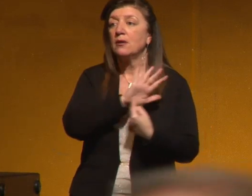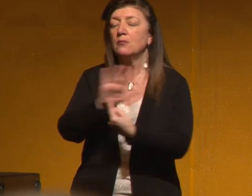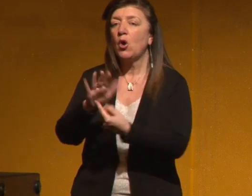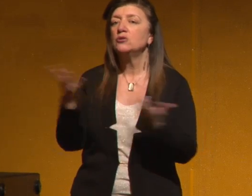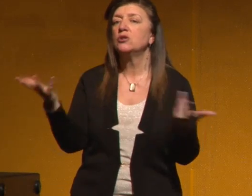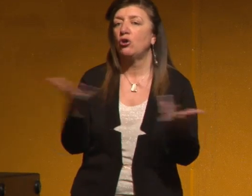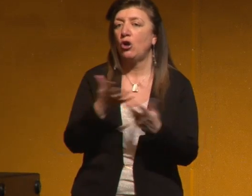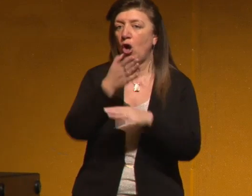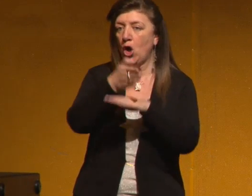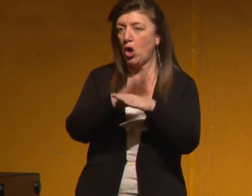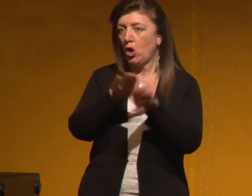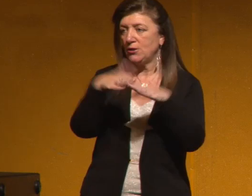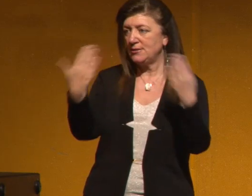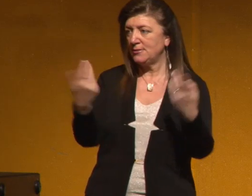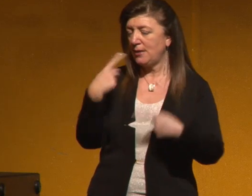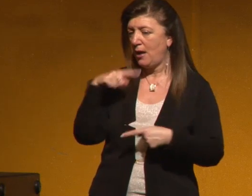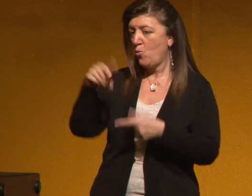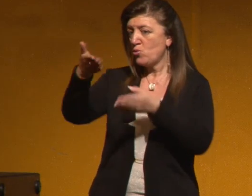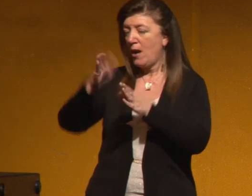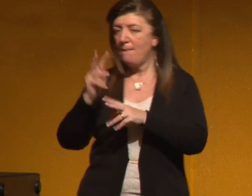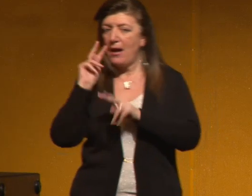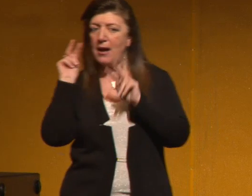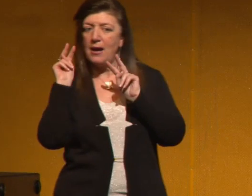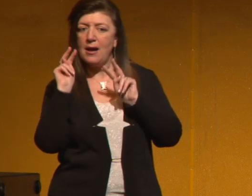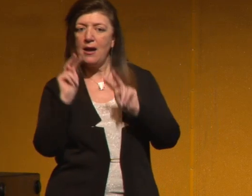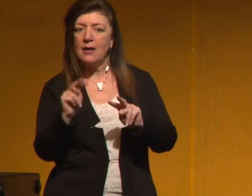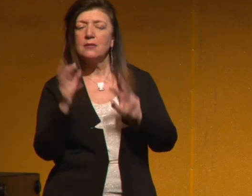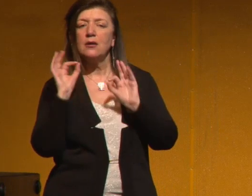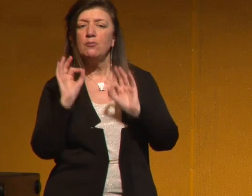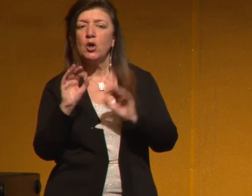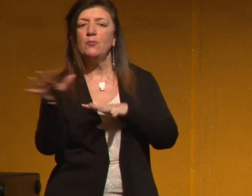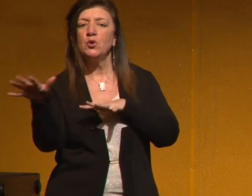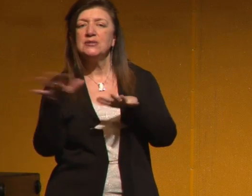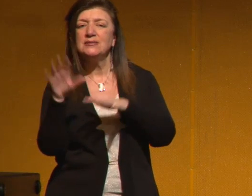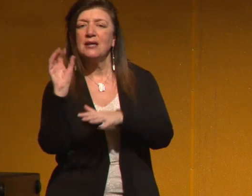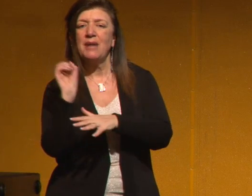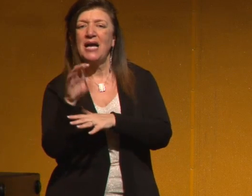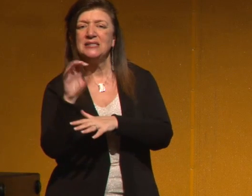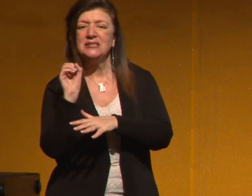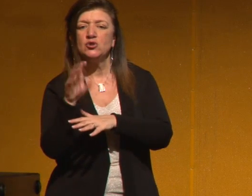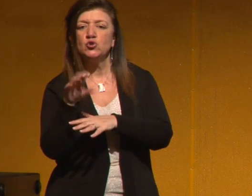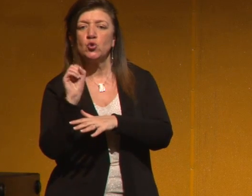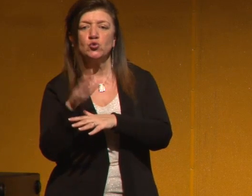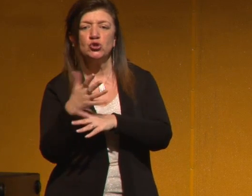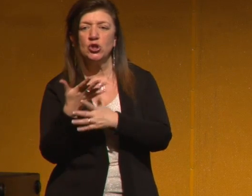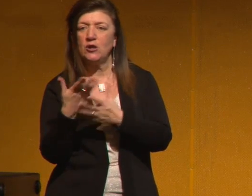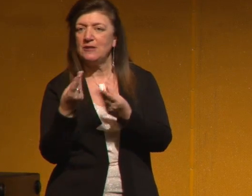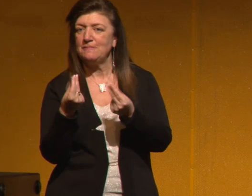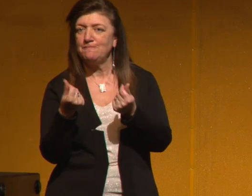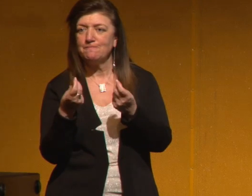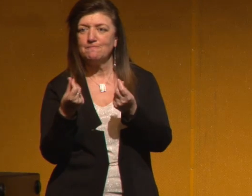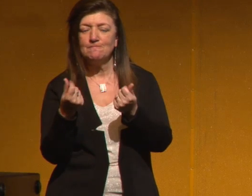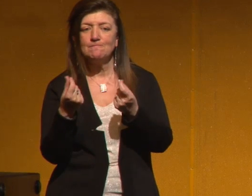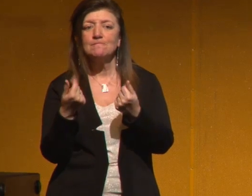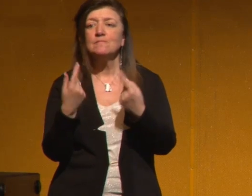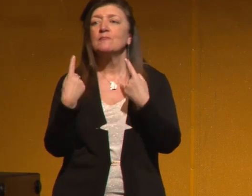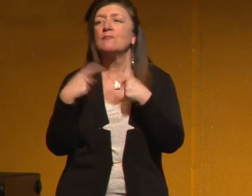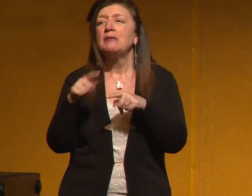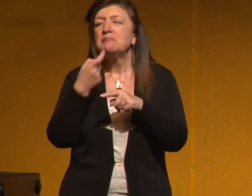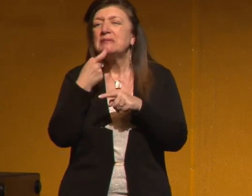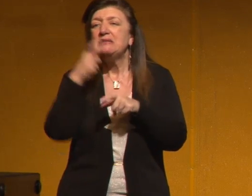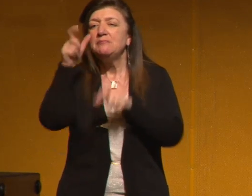fondamentale funzione del sistema di istruzione perché non è un caso se i lettori forti sono